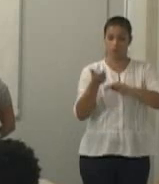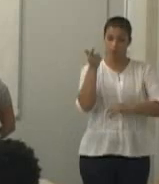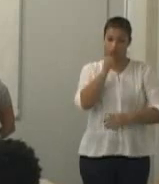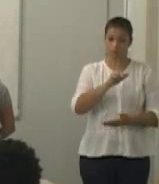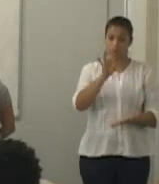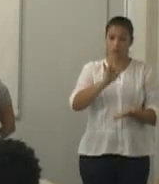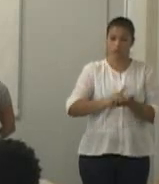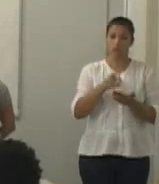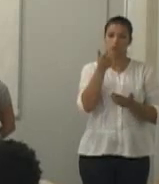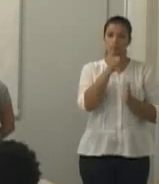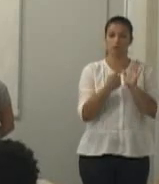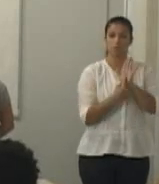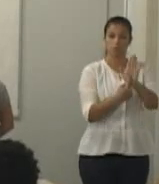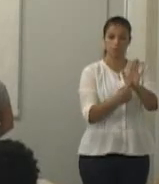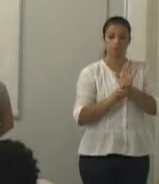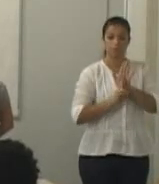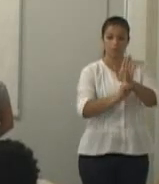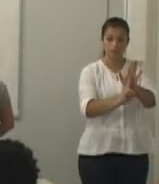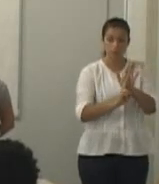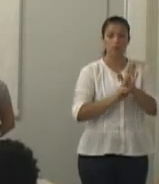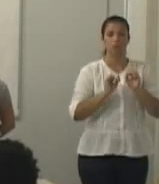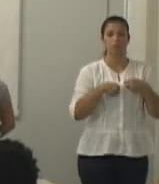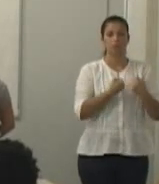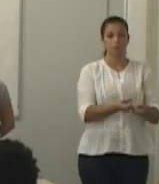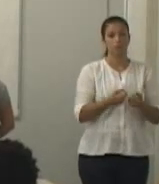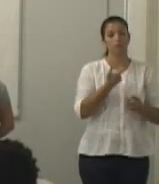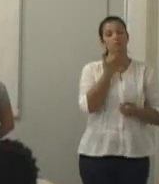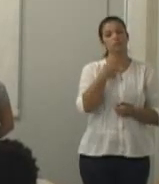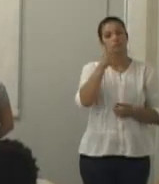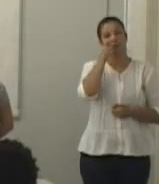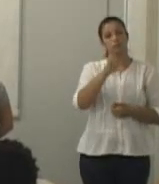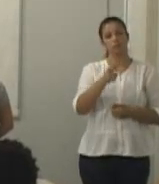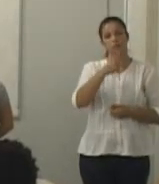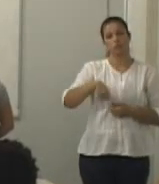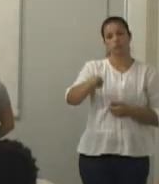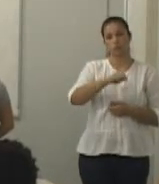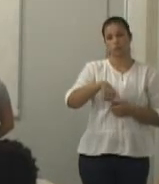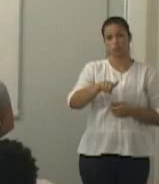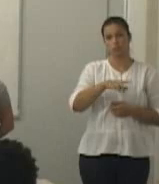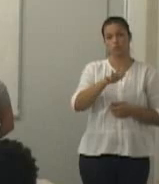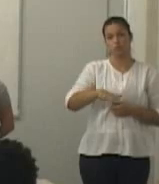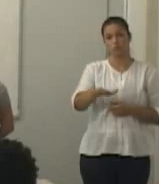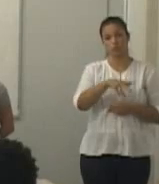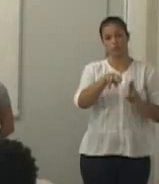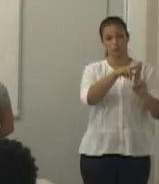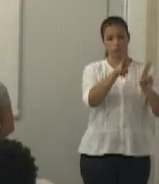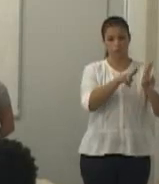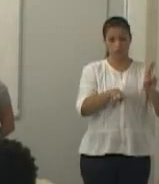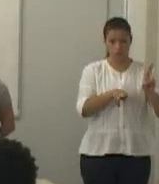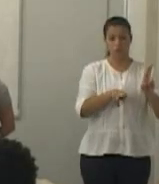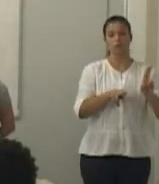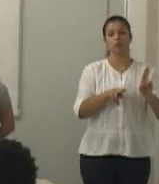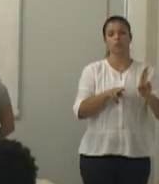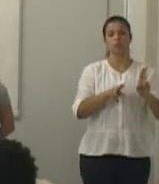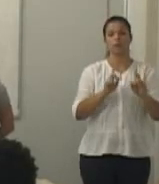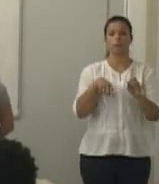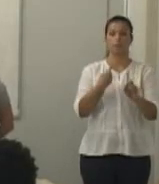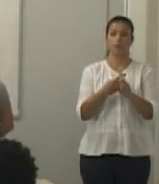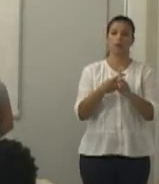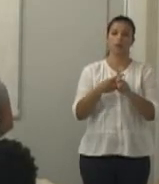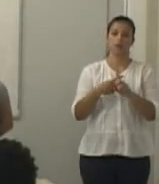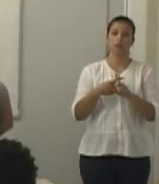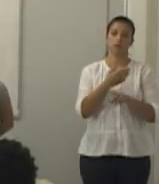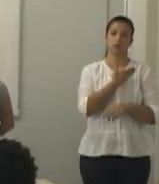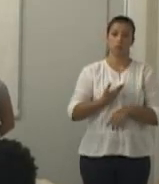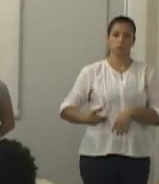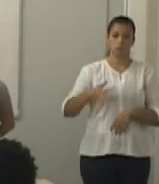representar e defender os interesses da comunidade UFRJ frente aos órgãos do Estado